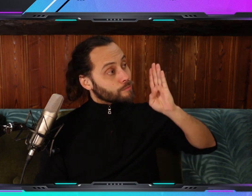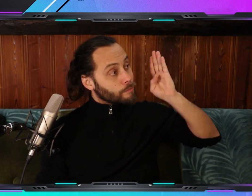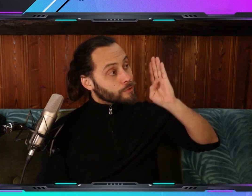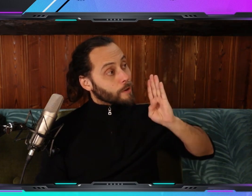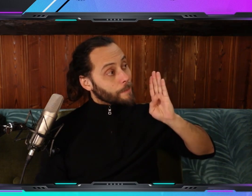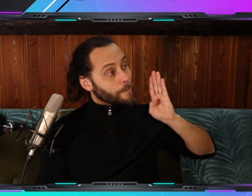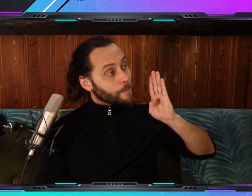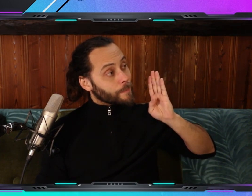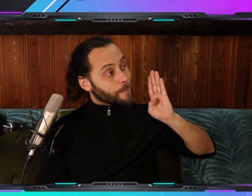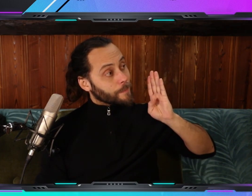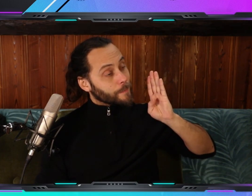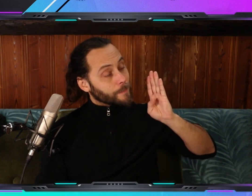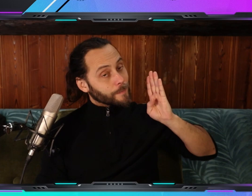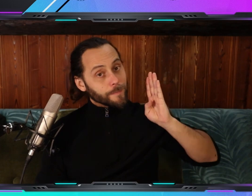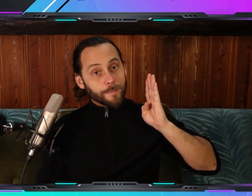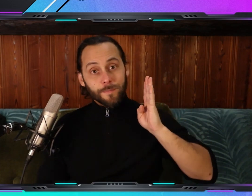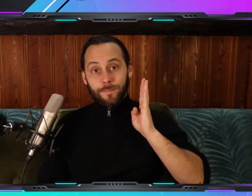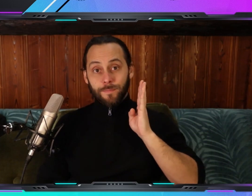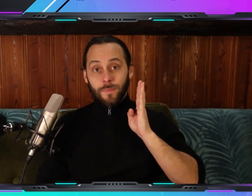Besoin.